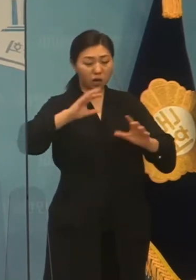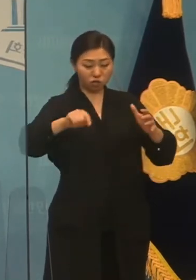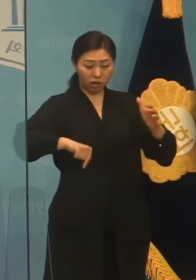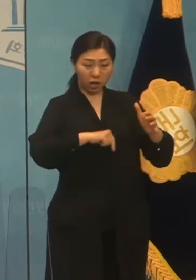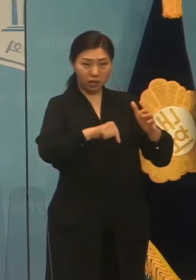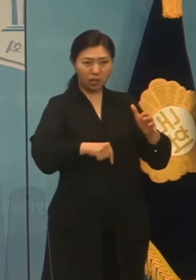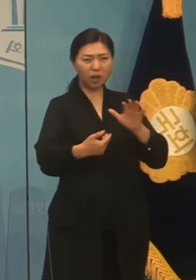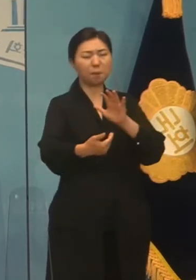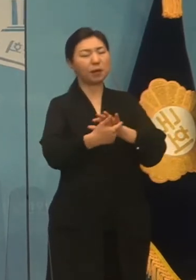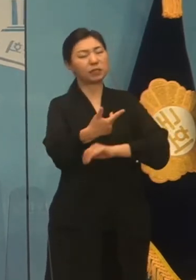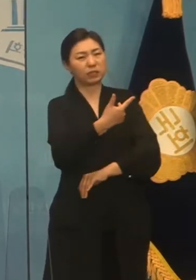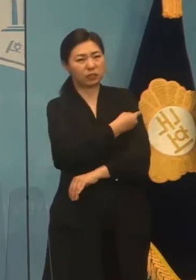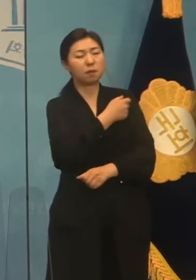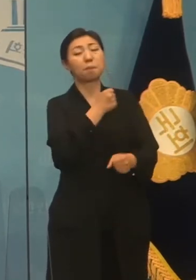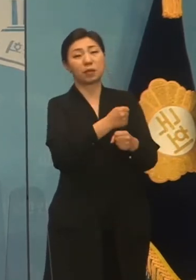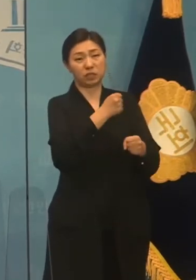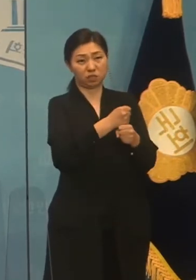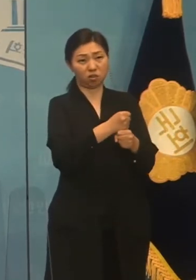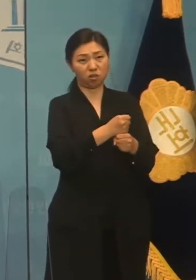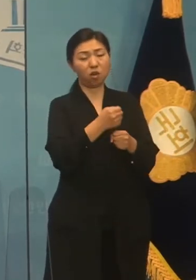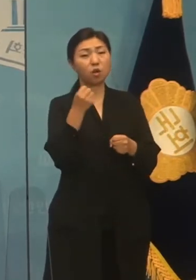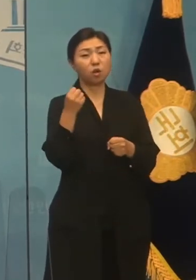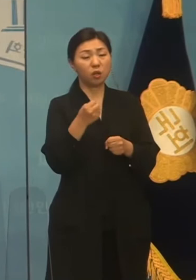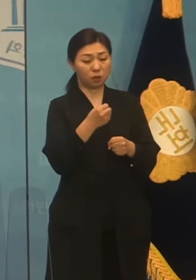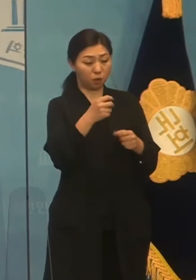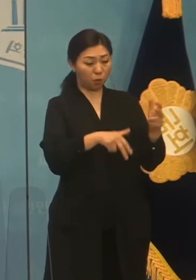것과 토종 백신 개발입니다.